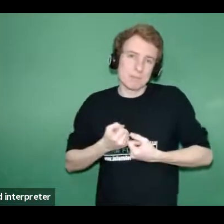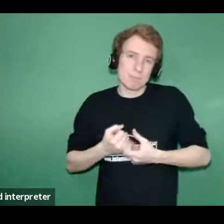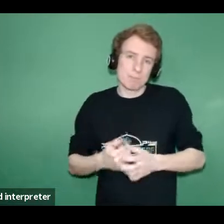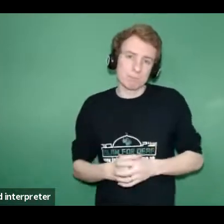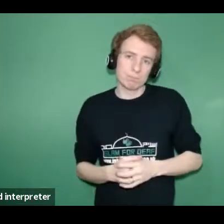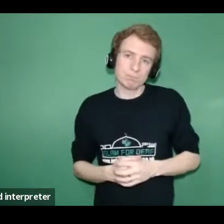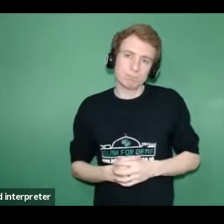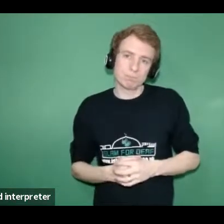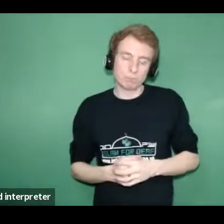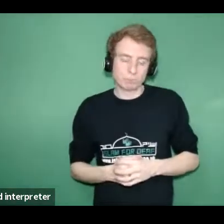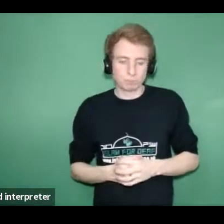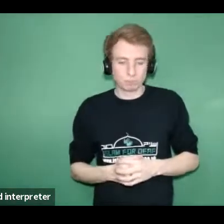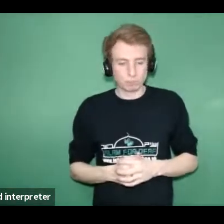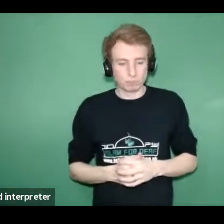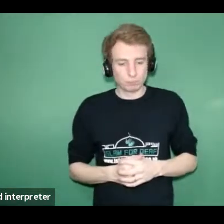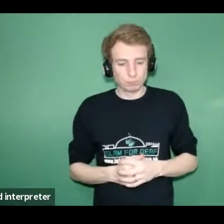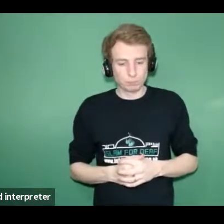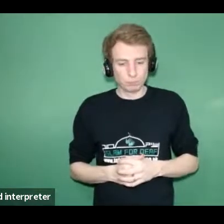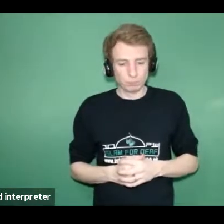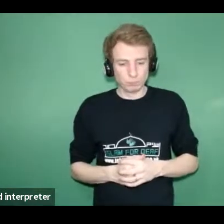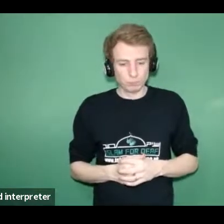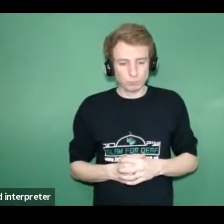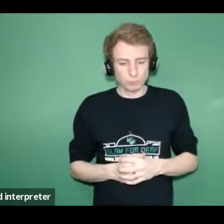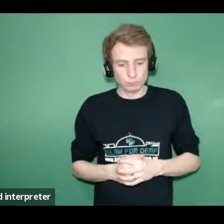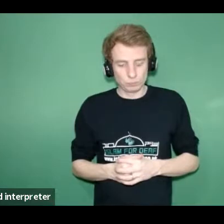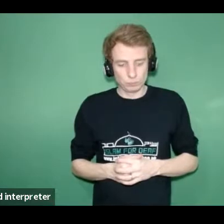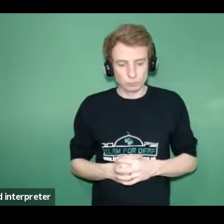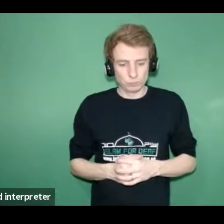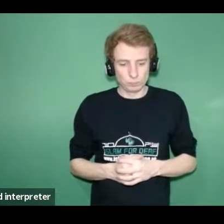والله عز وجل الذي خلق كل شيء